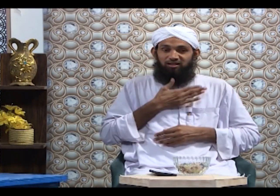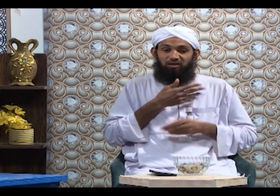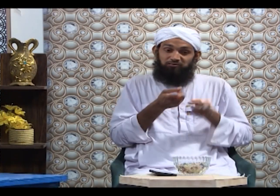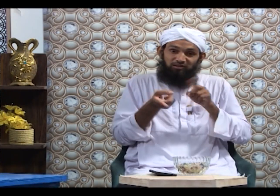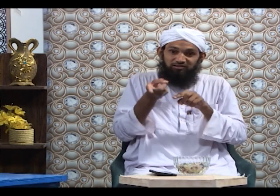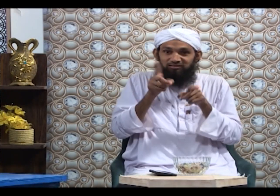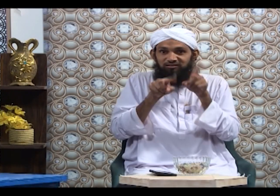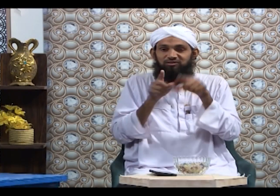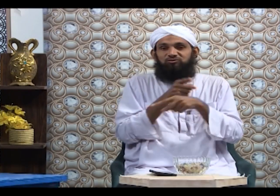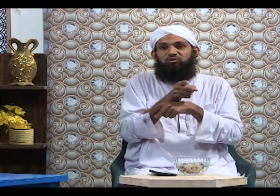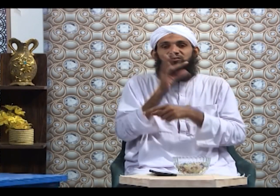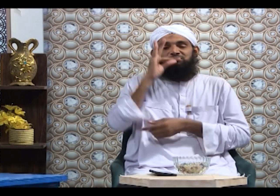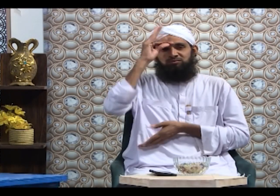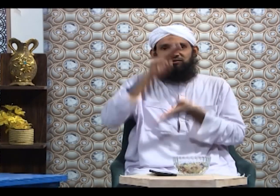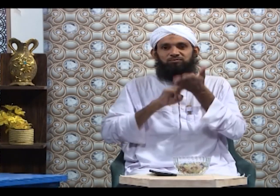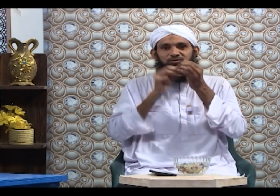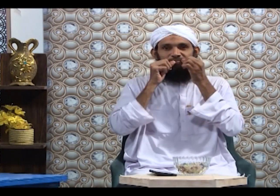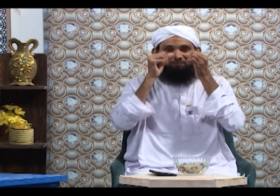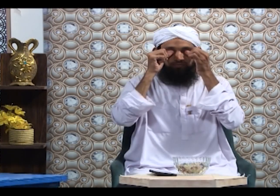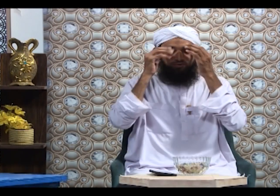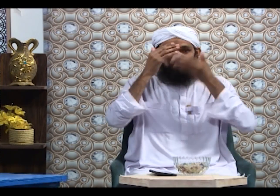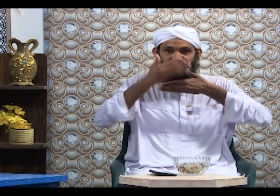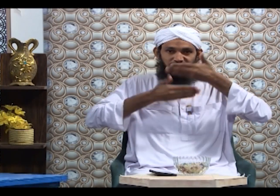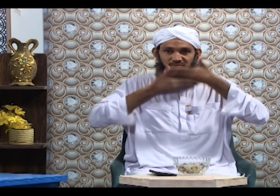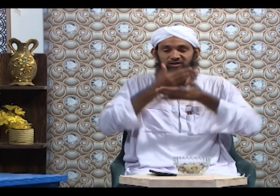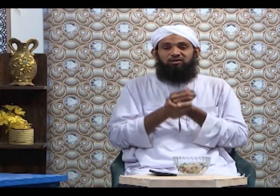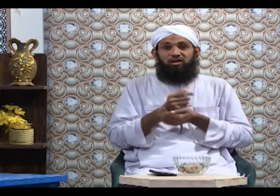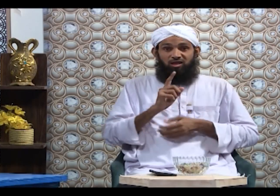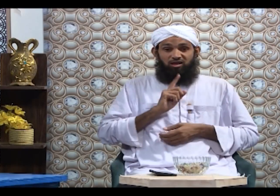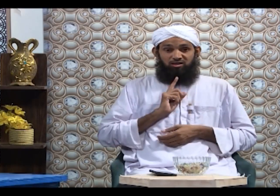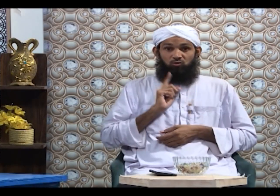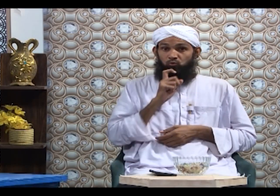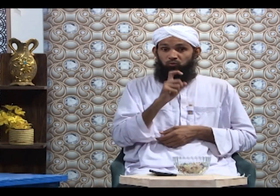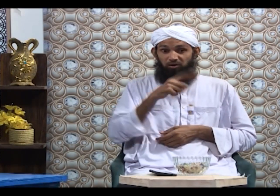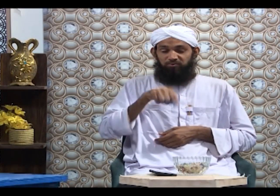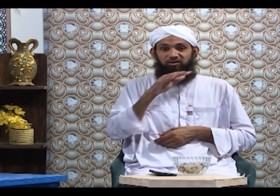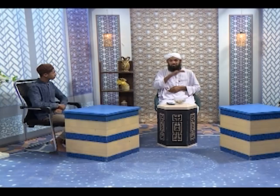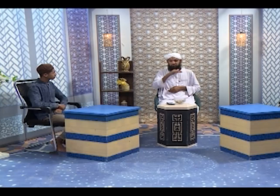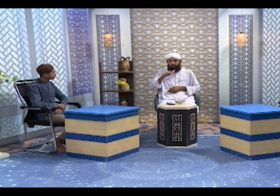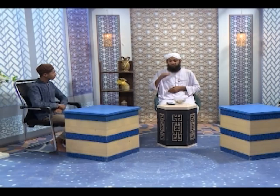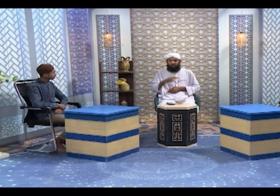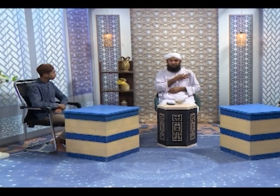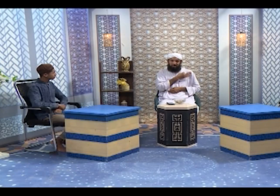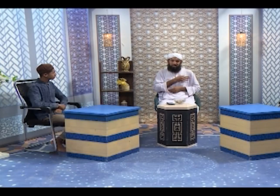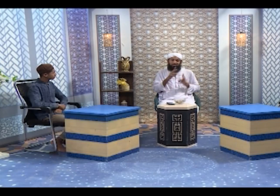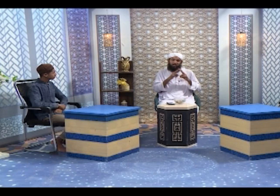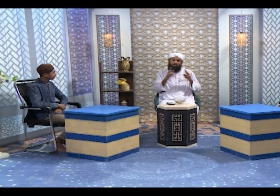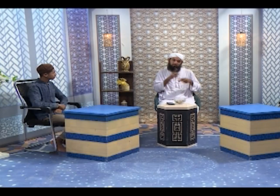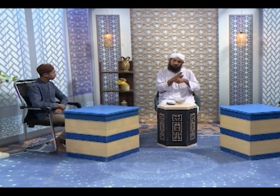اللہ علیہ وآلہ وصحبہ وسلم نے ارشاد فرمایا اپنی اولاد کے ساتھ نیک سلوک کرو اور انہیں اچھے ادب سکھانے کی کوشش